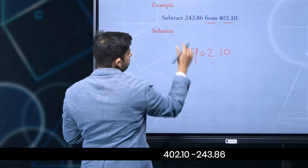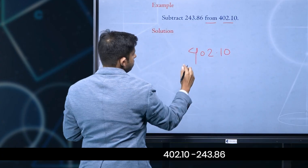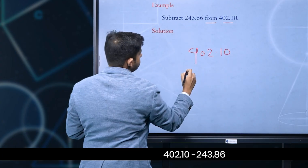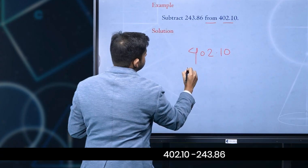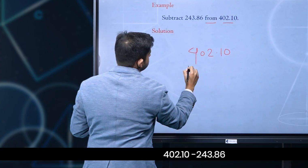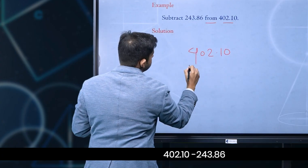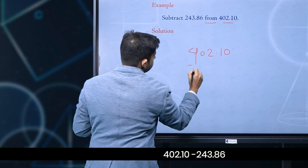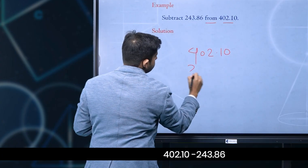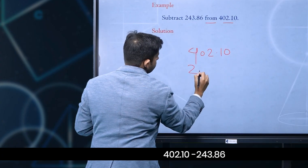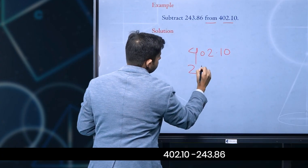,402.10 वजा